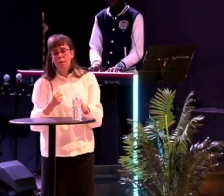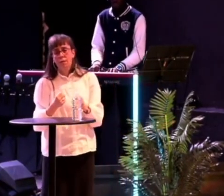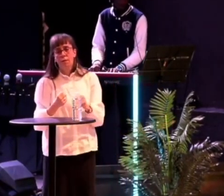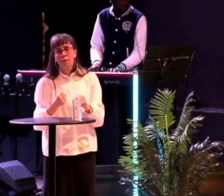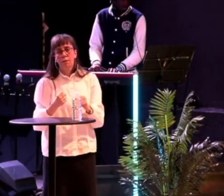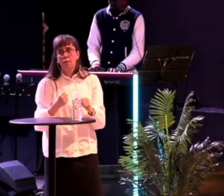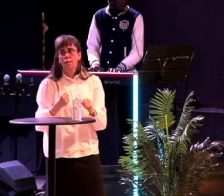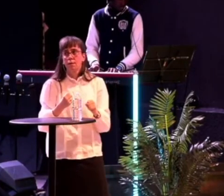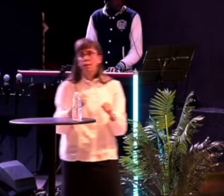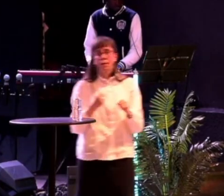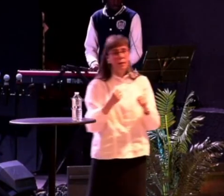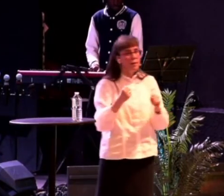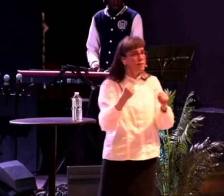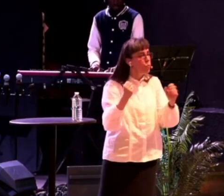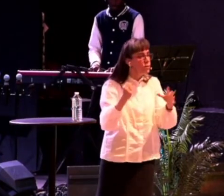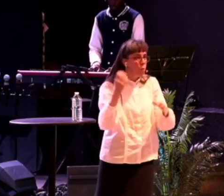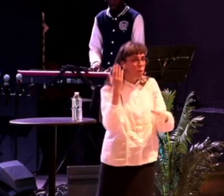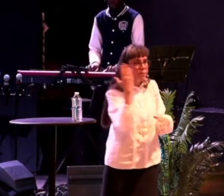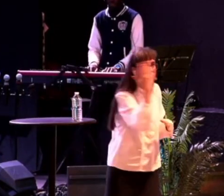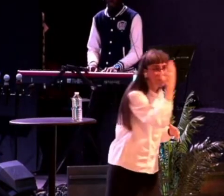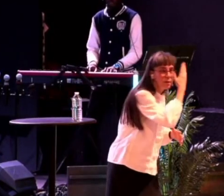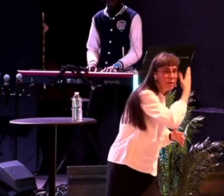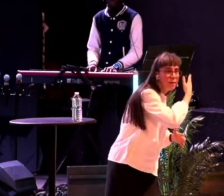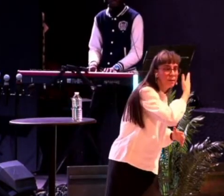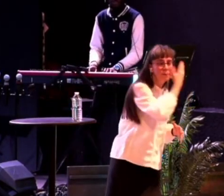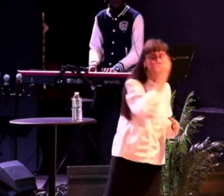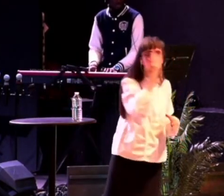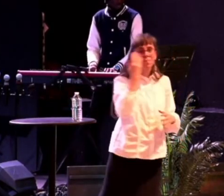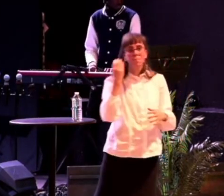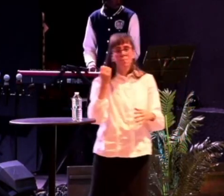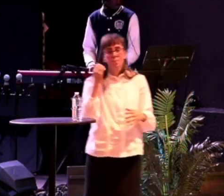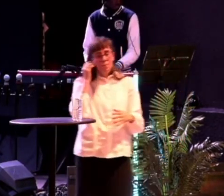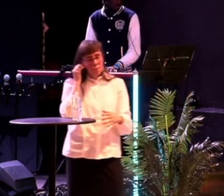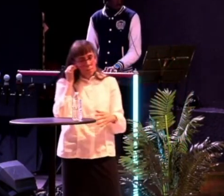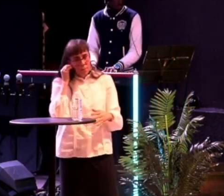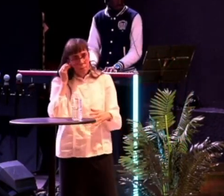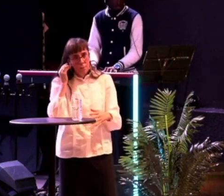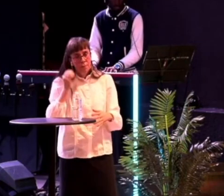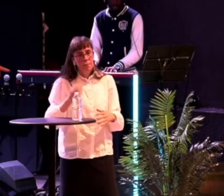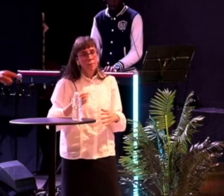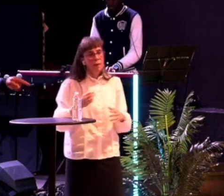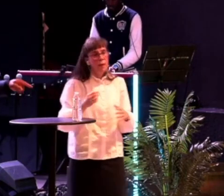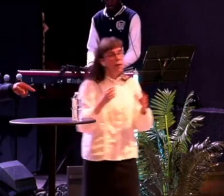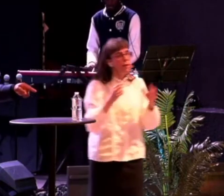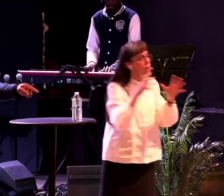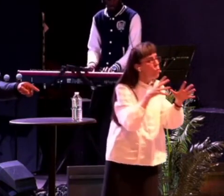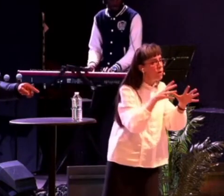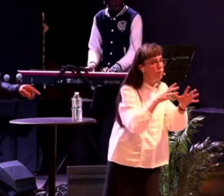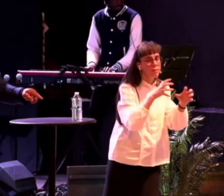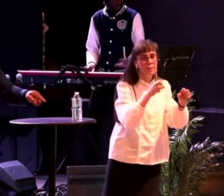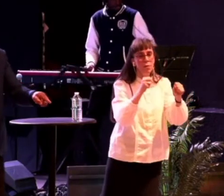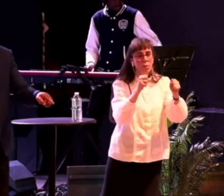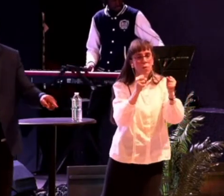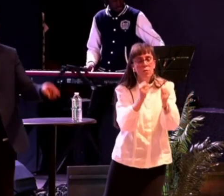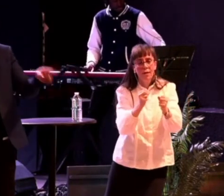Cette sagesse lui a été voilée. This wisdom was just hidden. Et de la même manière, frères et sœurs, ce que tu peux vivre. And the same way,